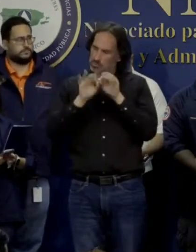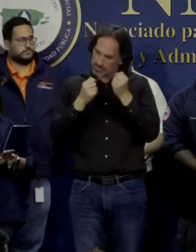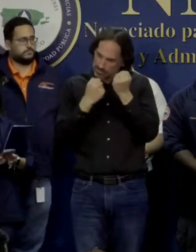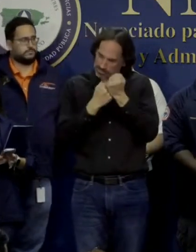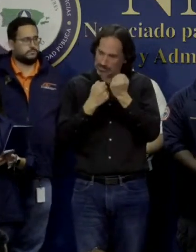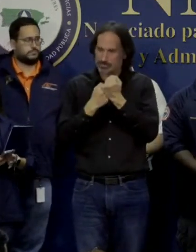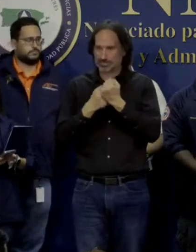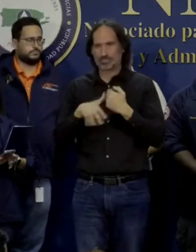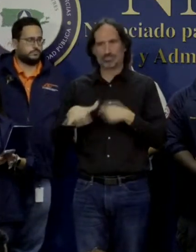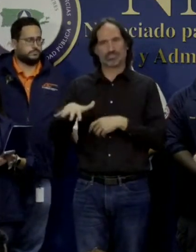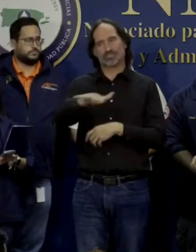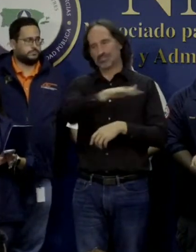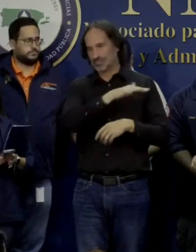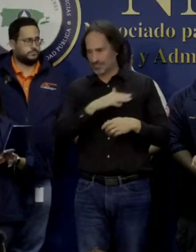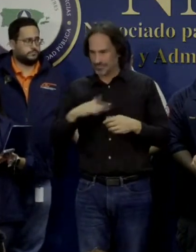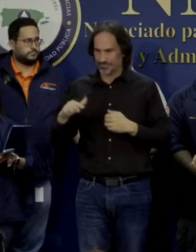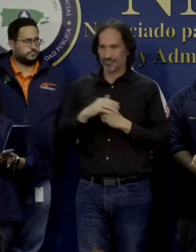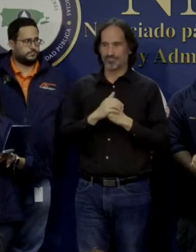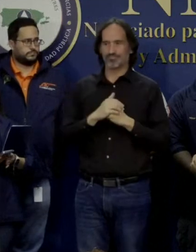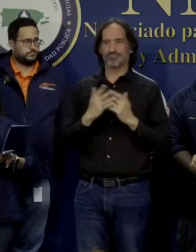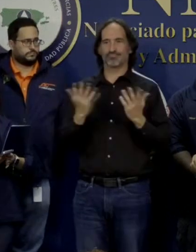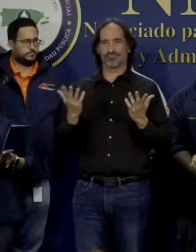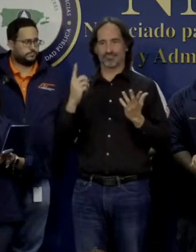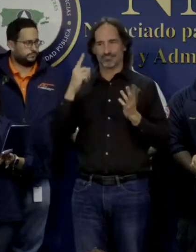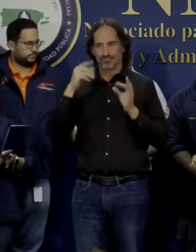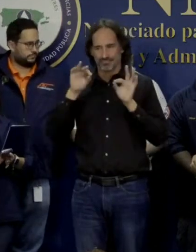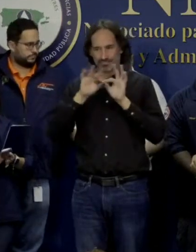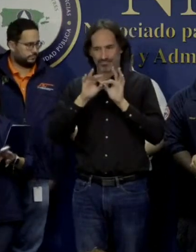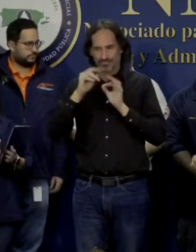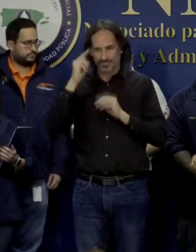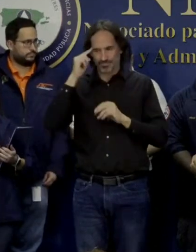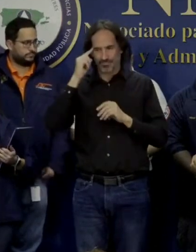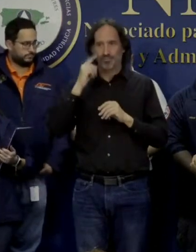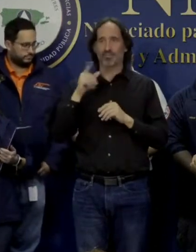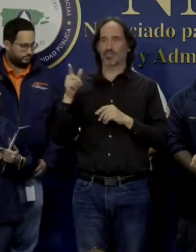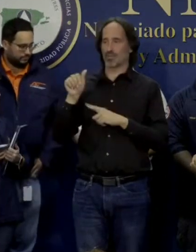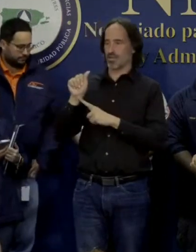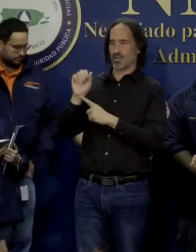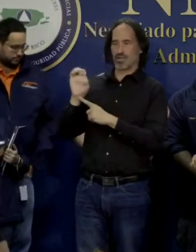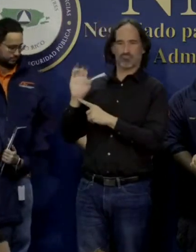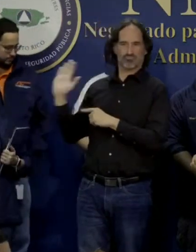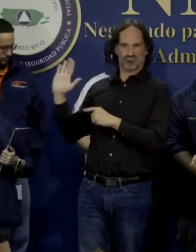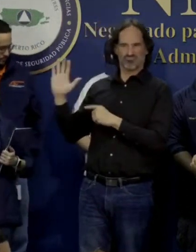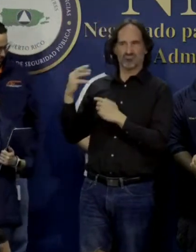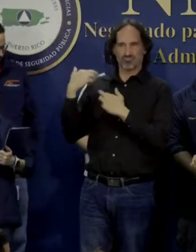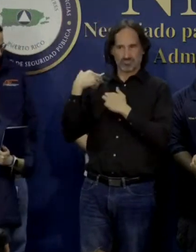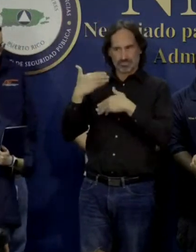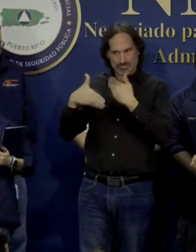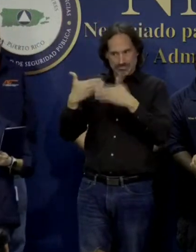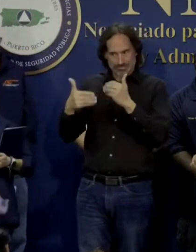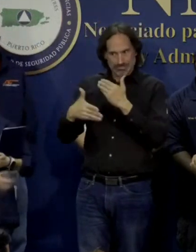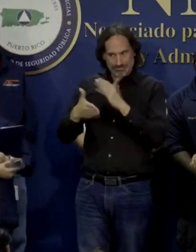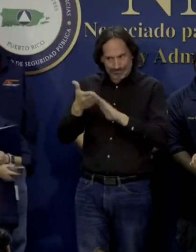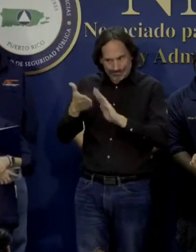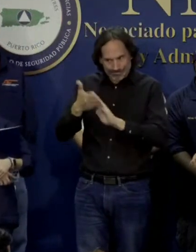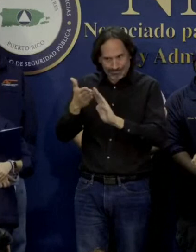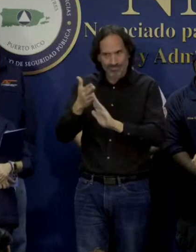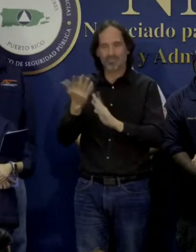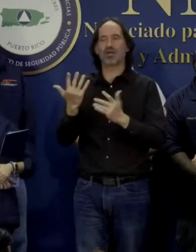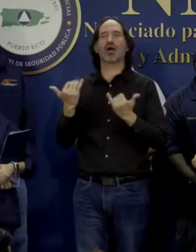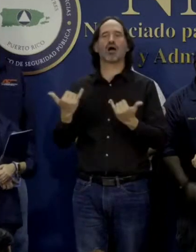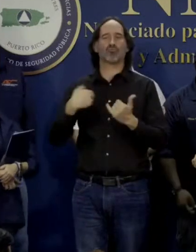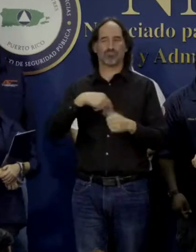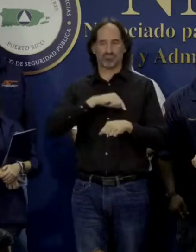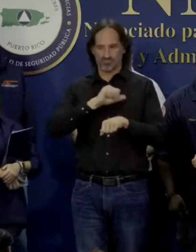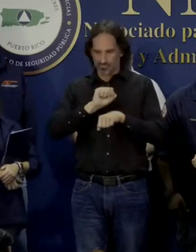generación que Josué es la persona de vida para explicarlo, pero ya comenzamos en tierra a hacer la evaluación. Ya hay 3 helicópteros